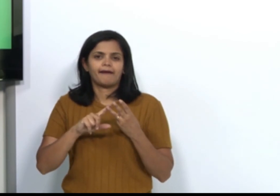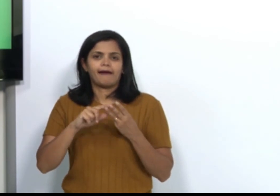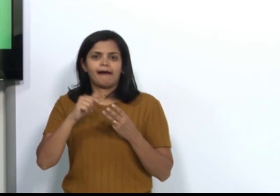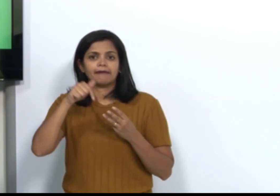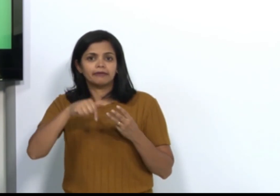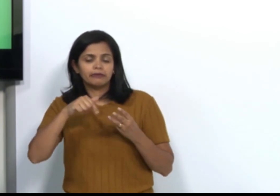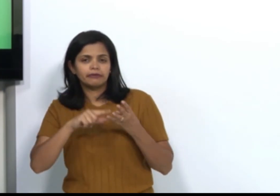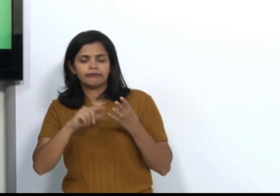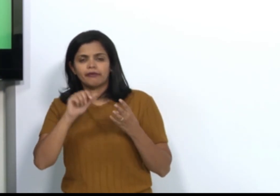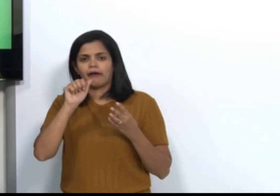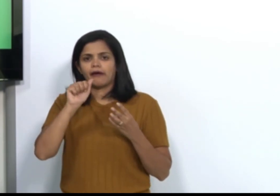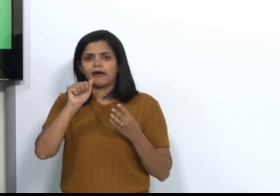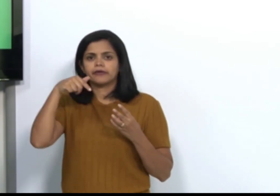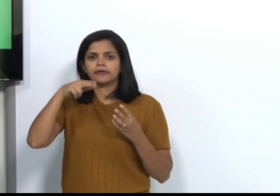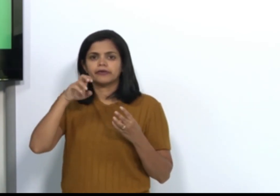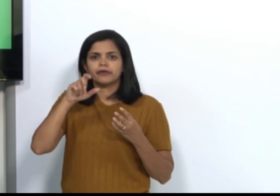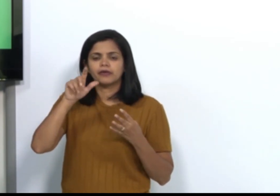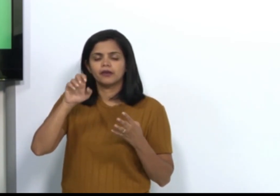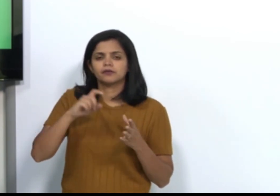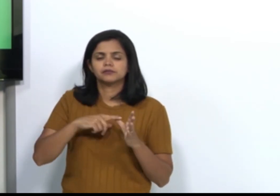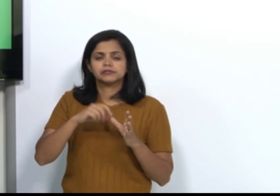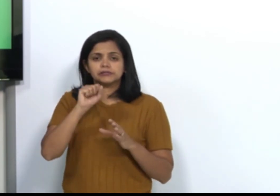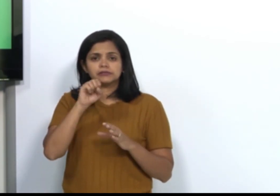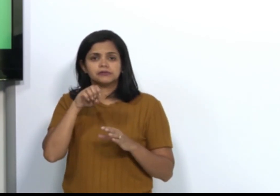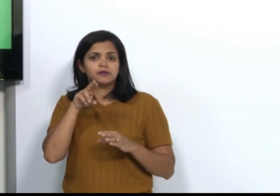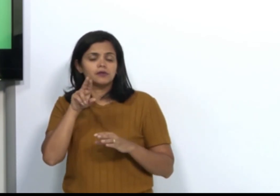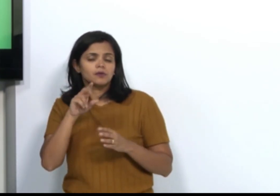Lá, aqui, aquele.